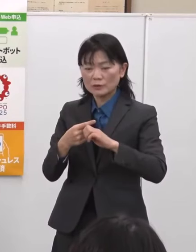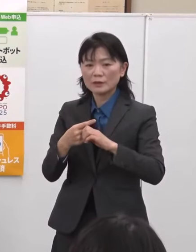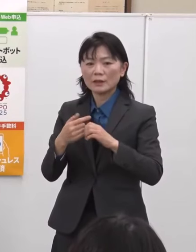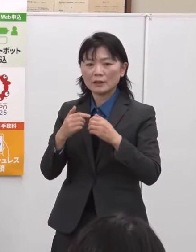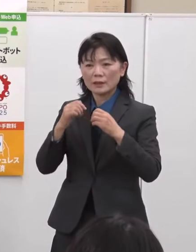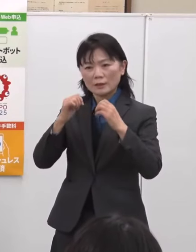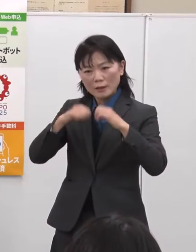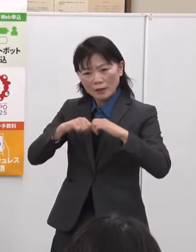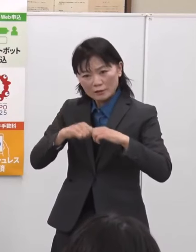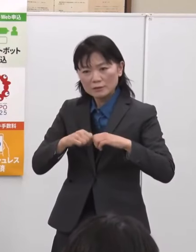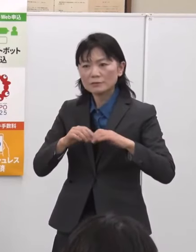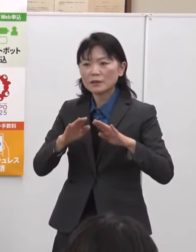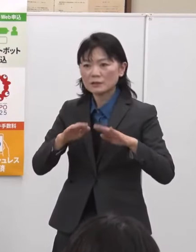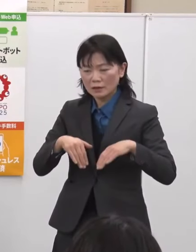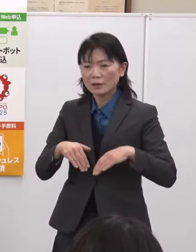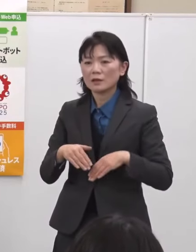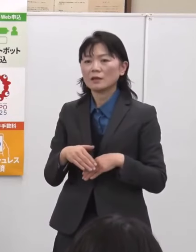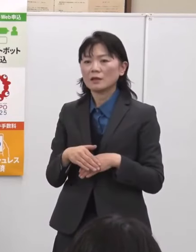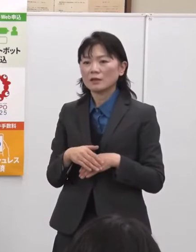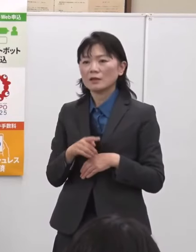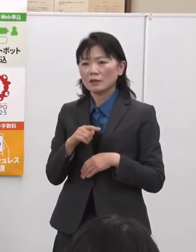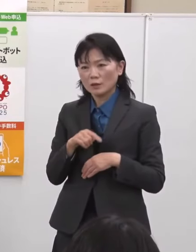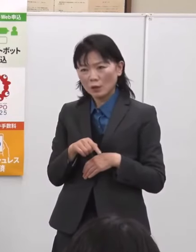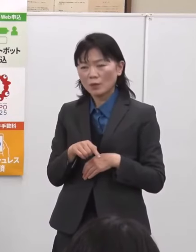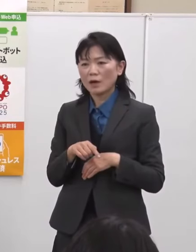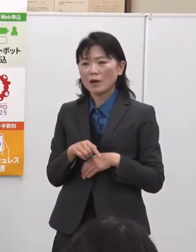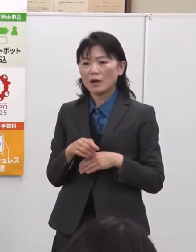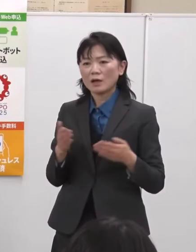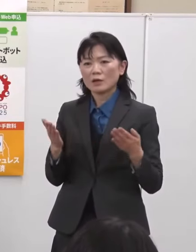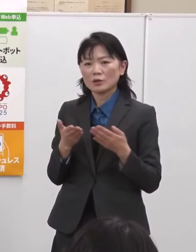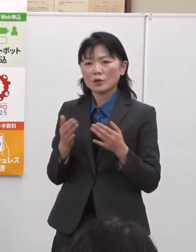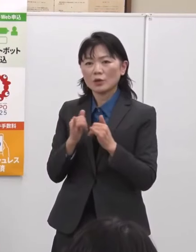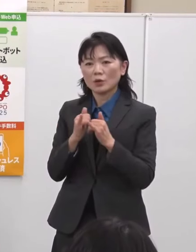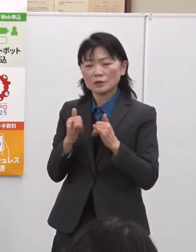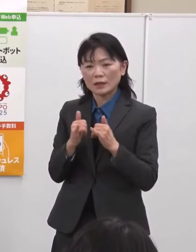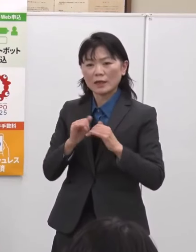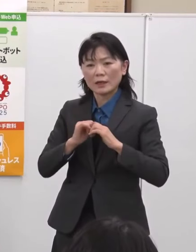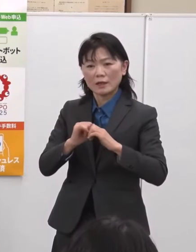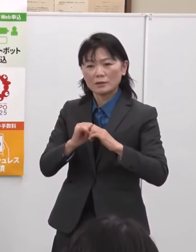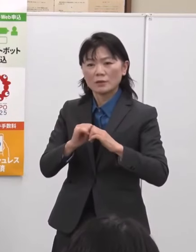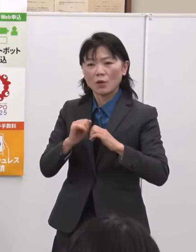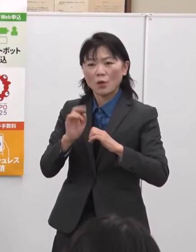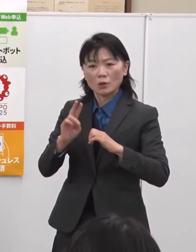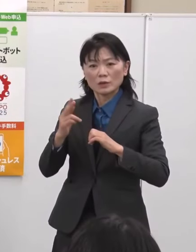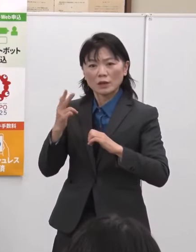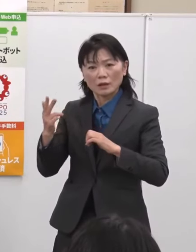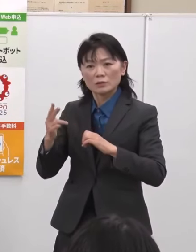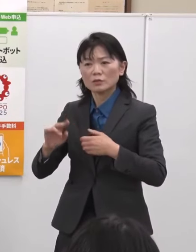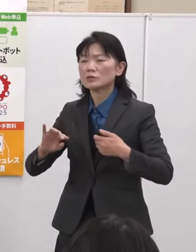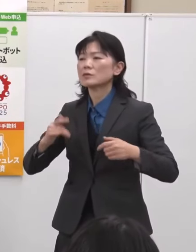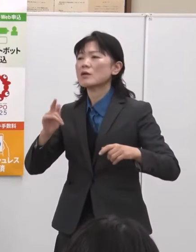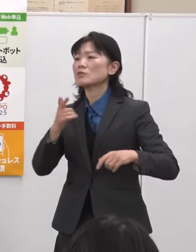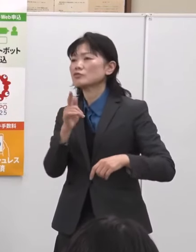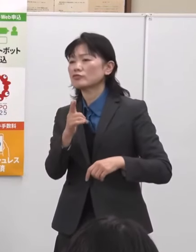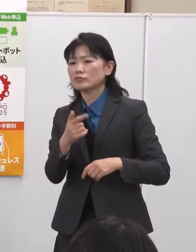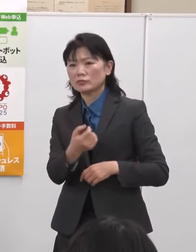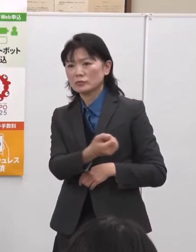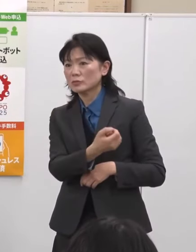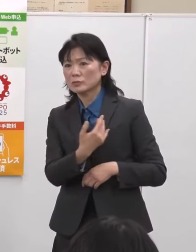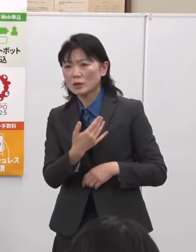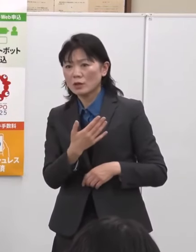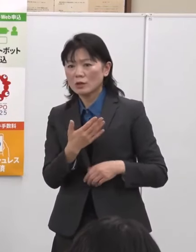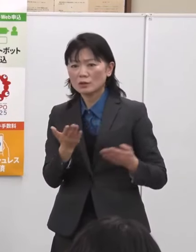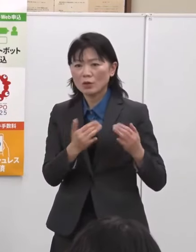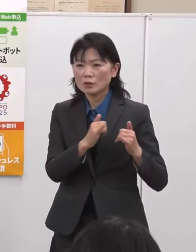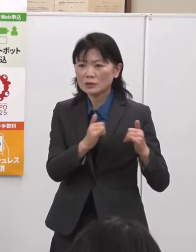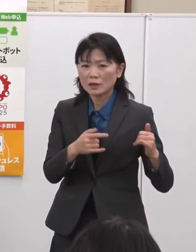たところ、これは業者が行うもので市の方が行うものではないと。なのでそれは業者